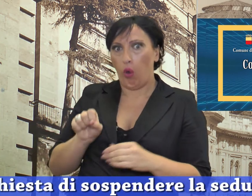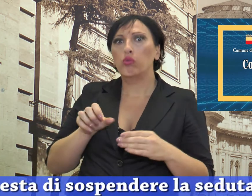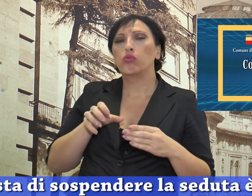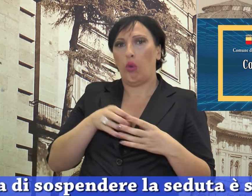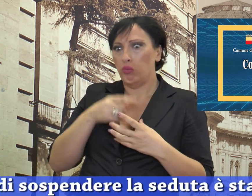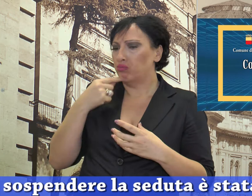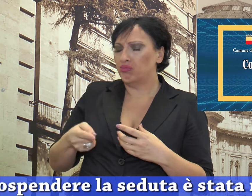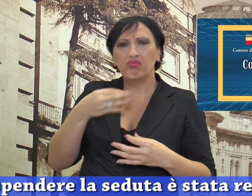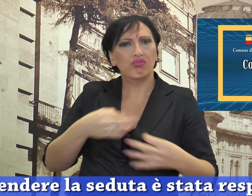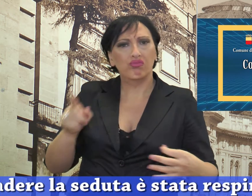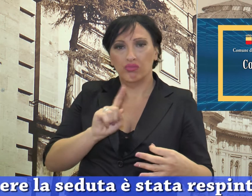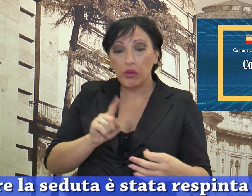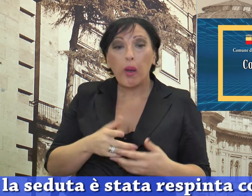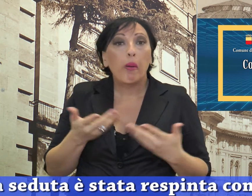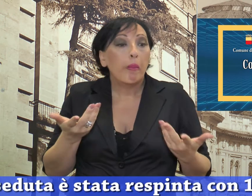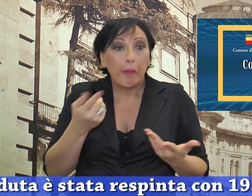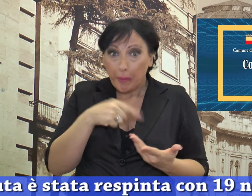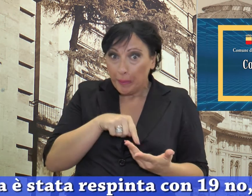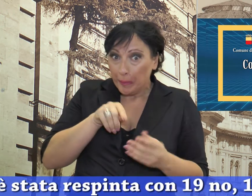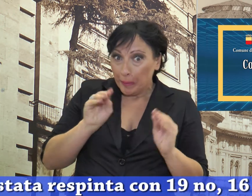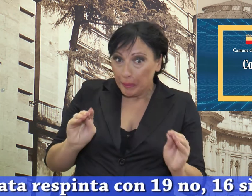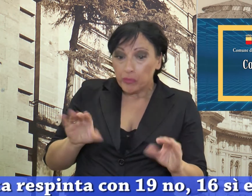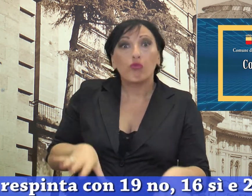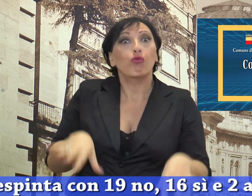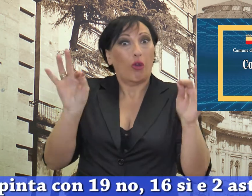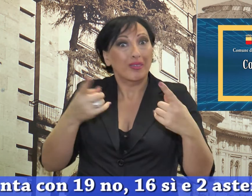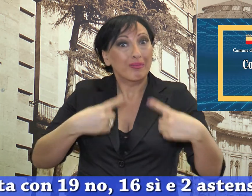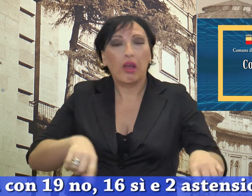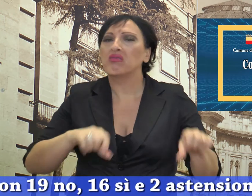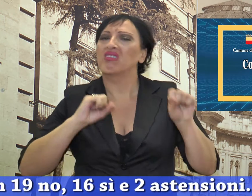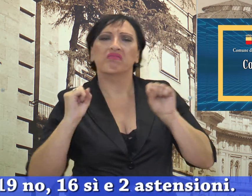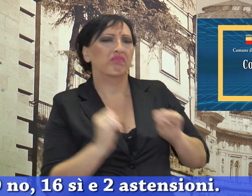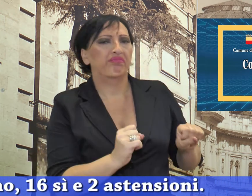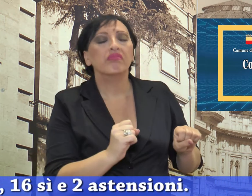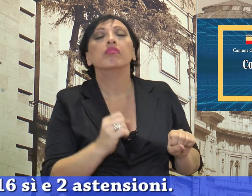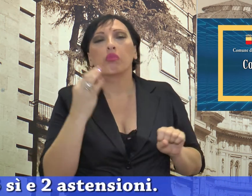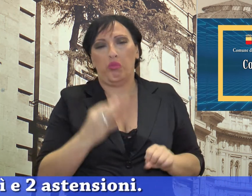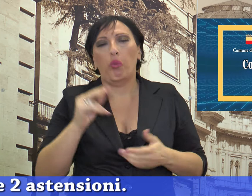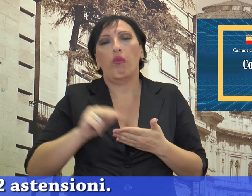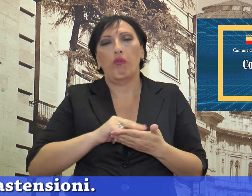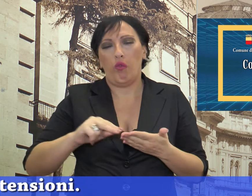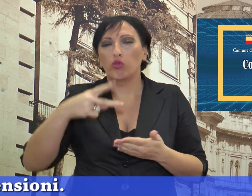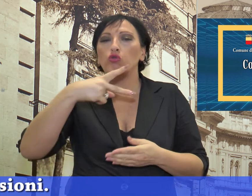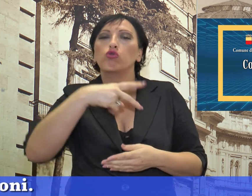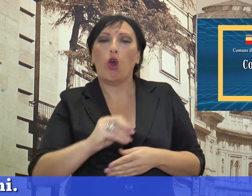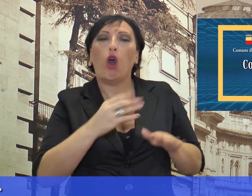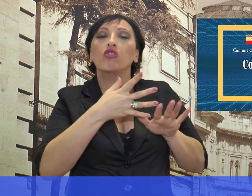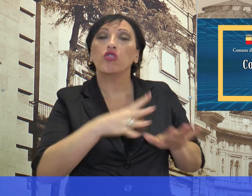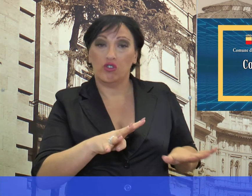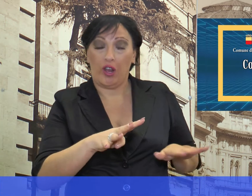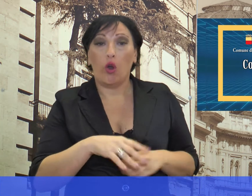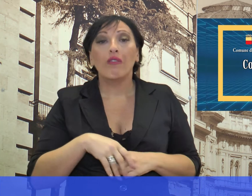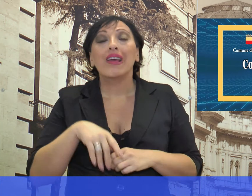loro richiesta di sospendere la seduta è stata respinta con 19 no, 16